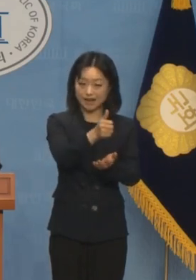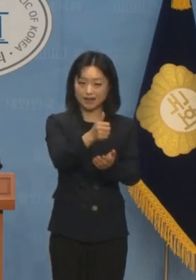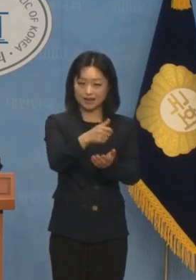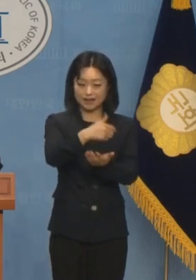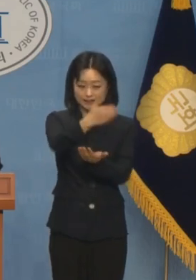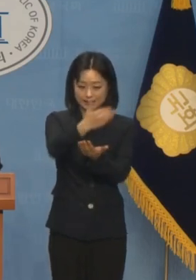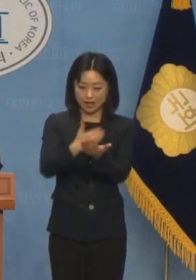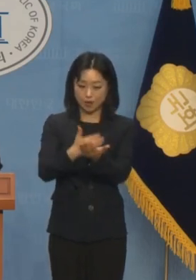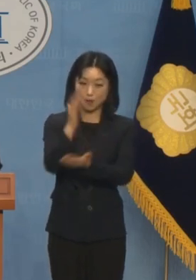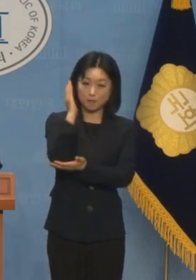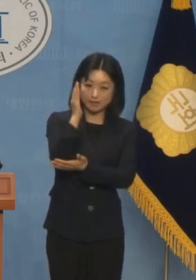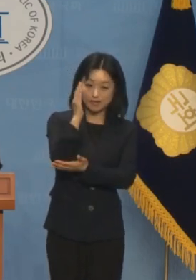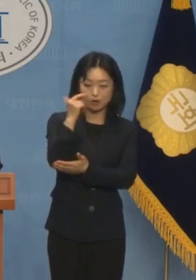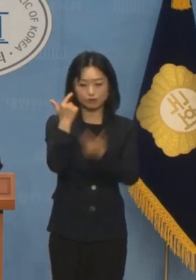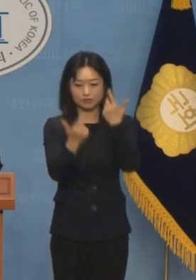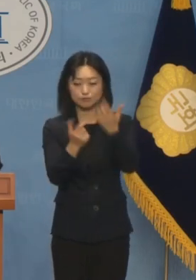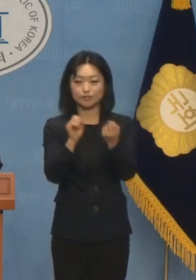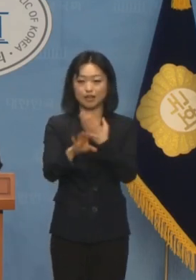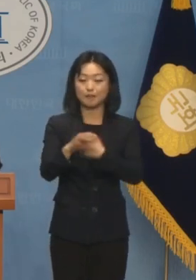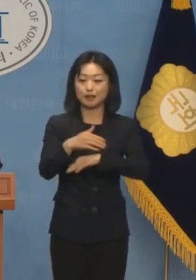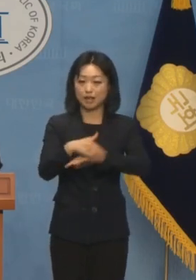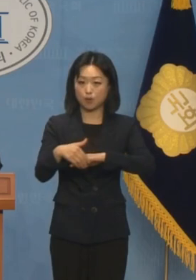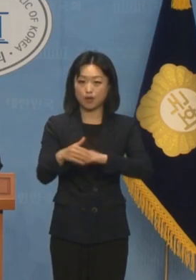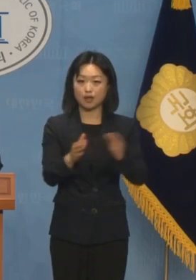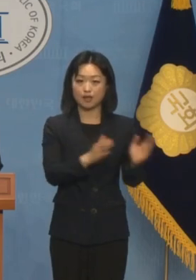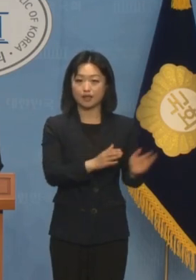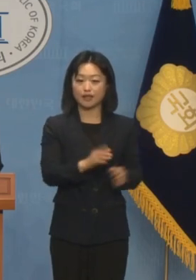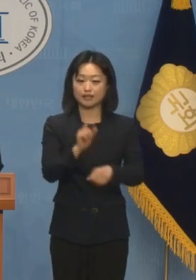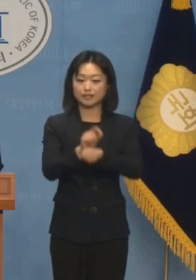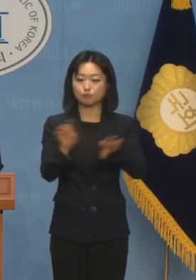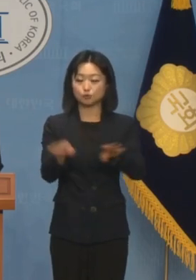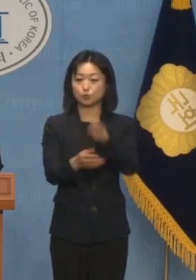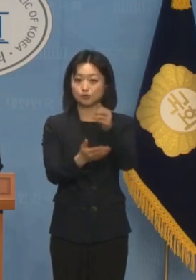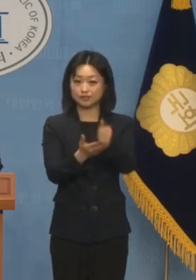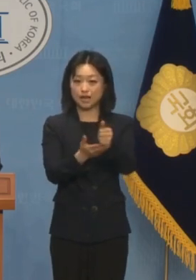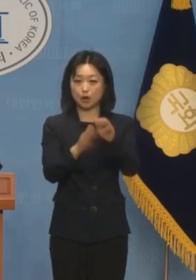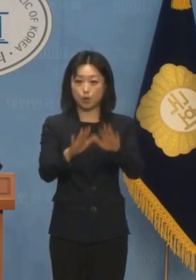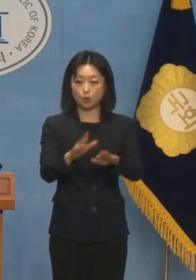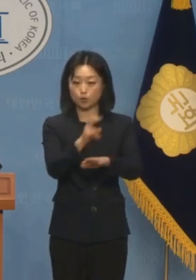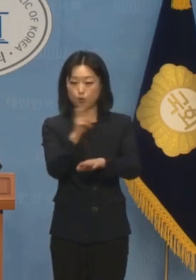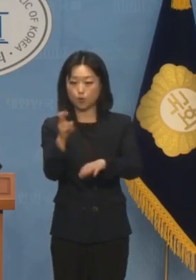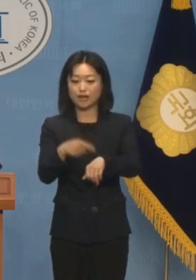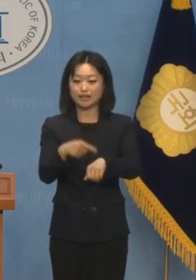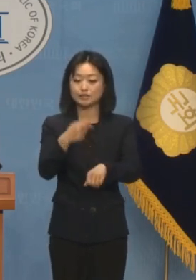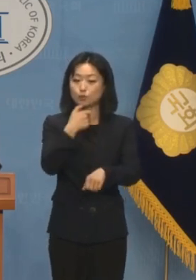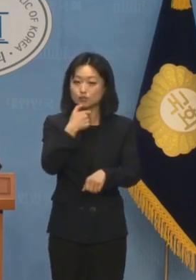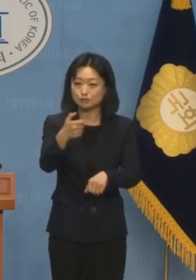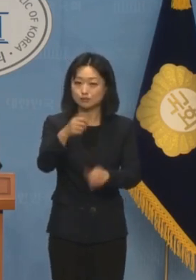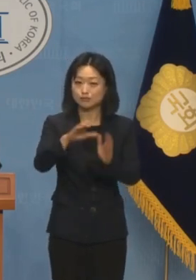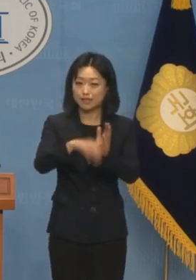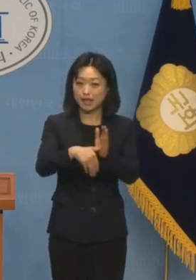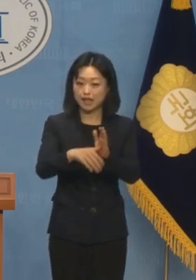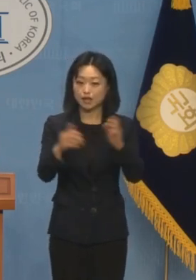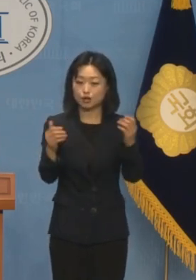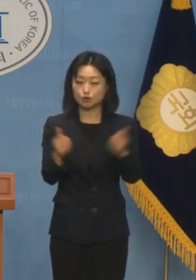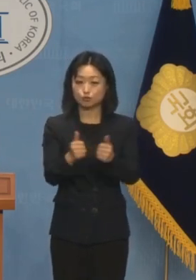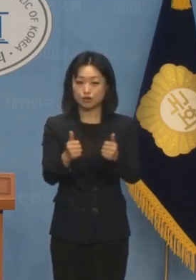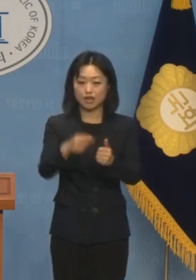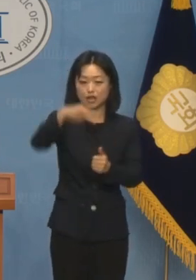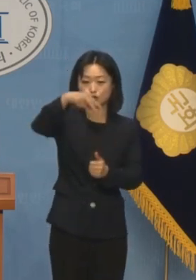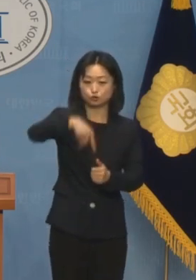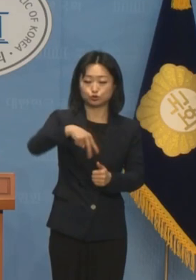질의응답이 진행될 예정입니다. 백재현 국회 사무총장은 오늘 오후 1시 50분경 국회